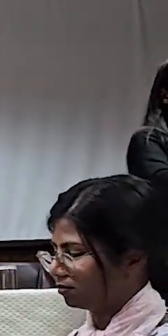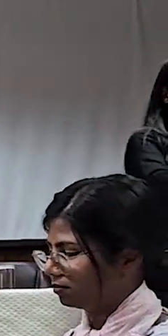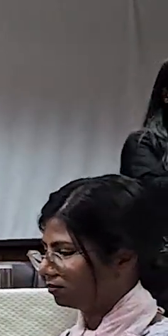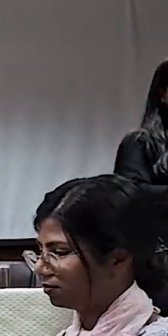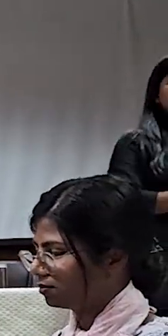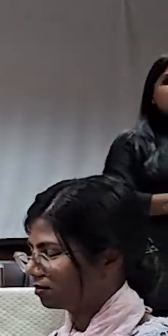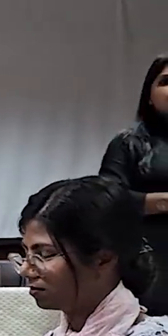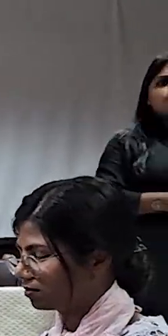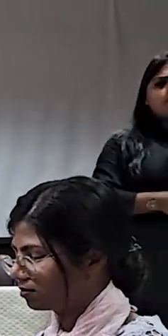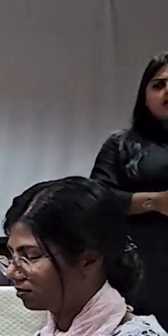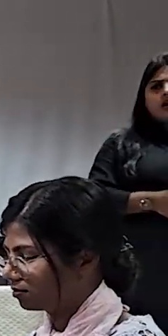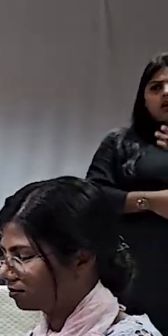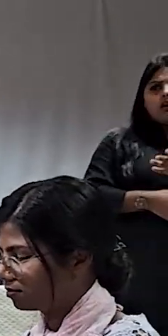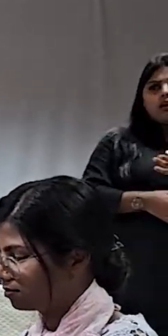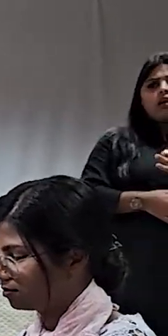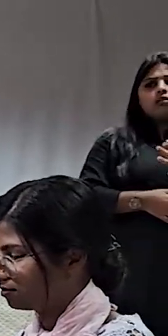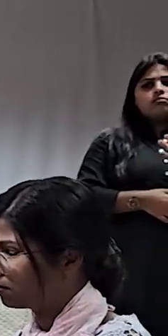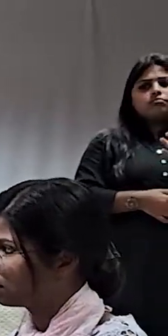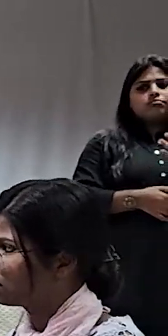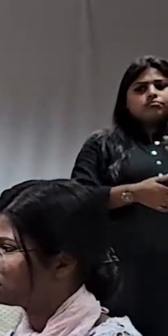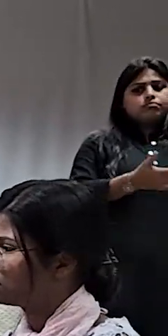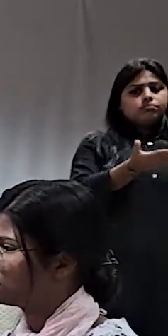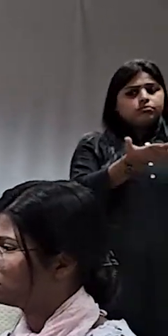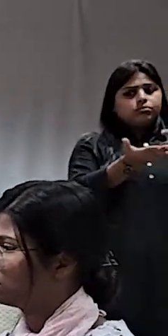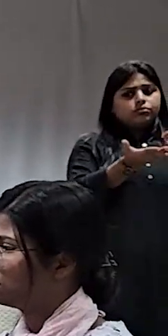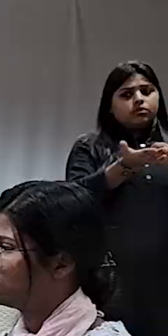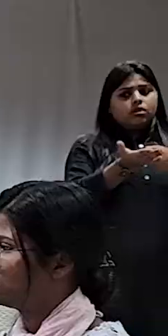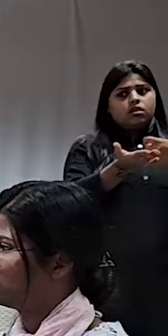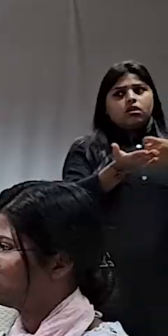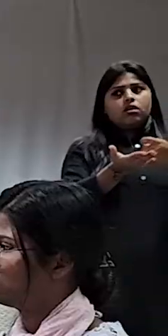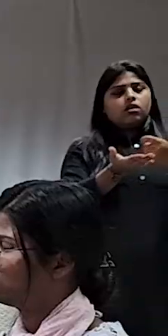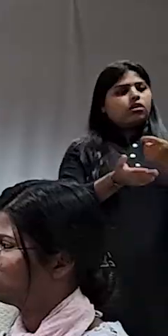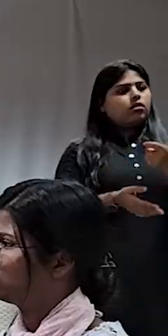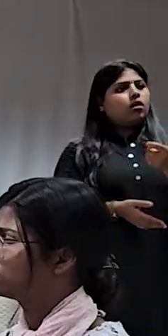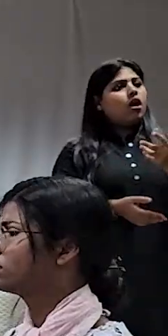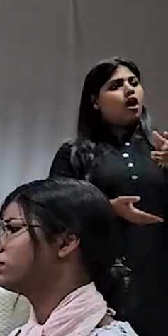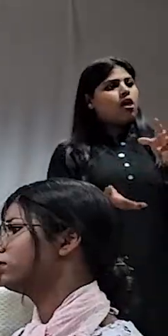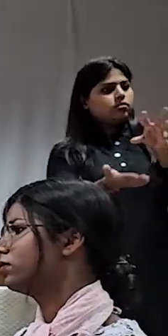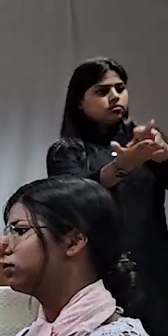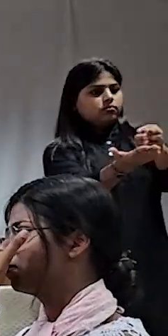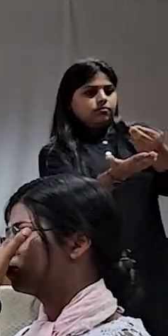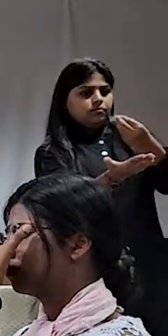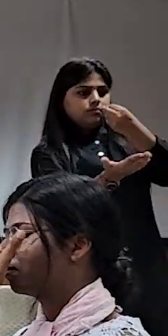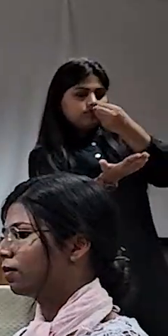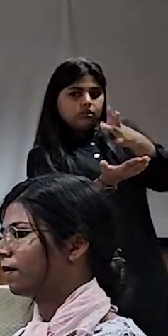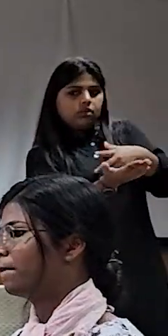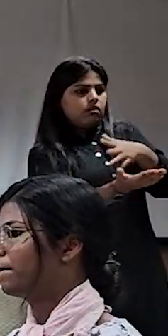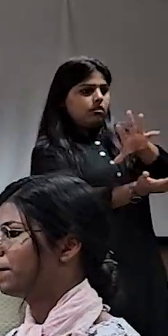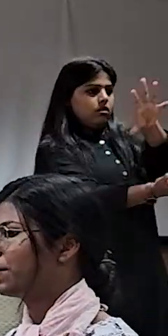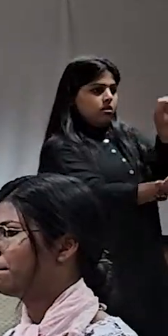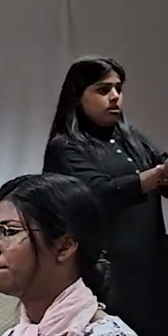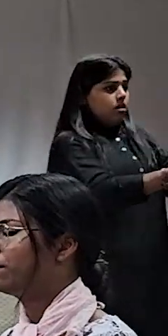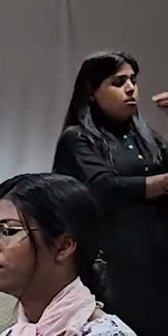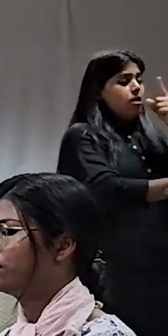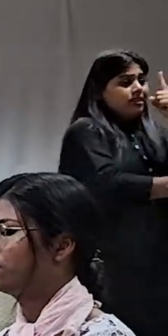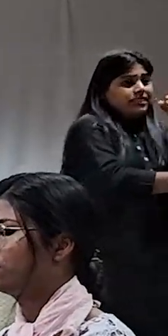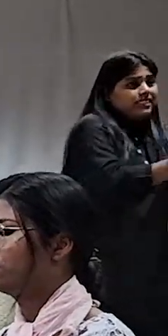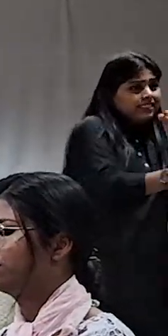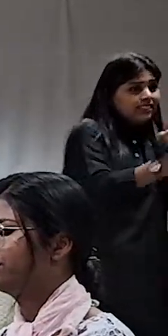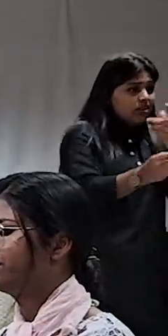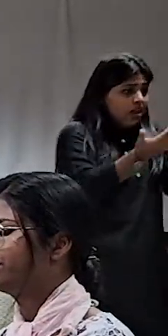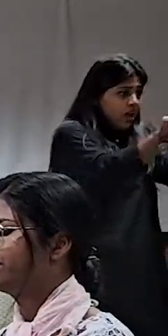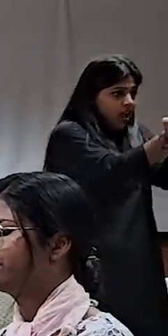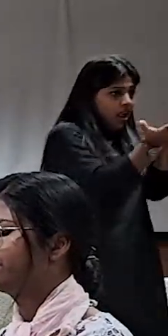देखती हैं कि हेलन सबकी प्लेट से खाना उठाकर खाती है और जैसे ही वो मिस सुलेमान के खाने की ओर हाथ बढ़ाती